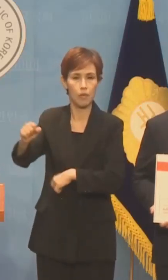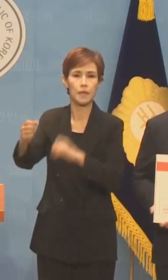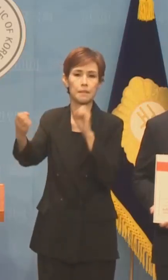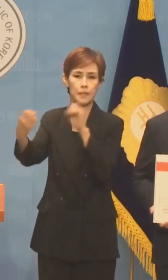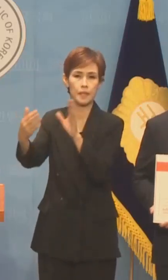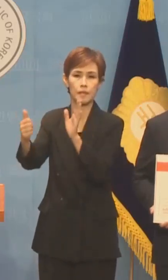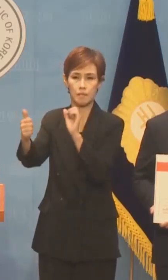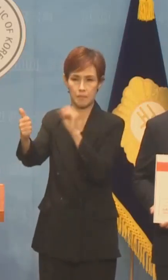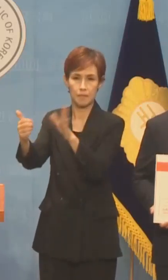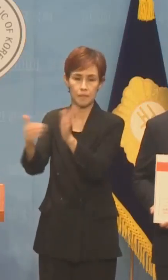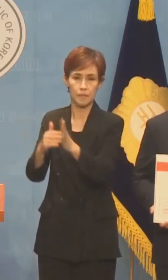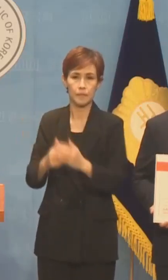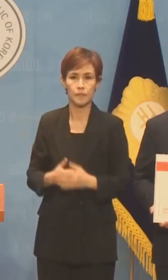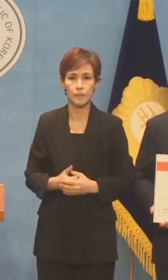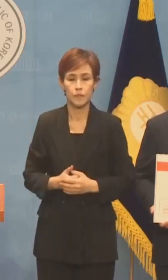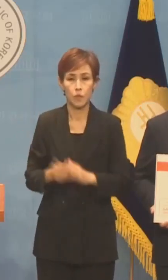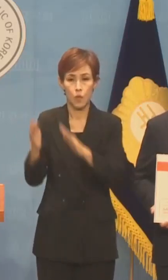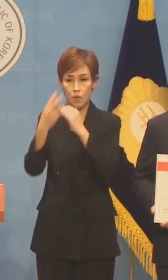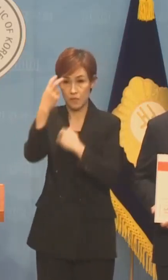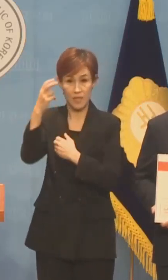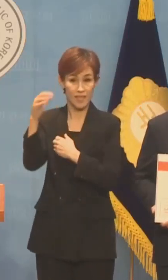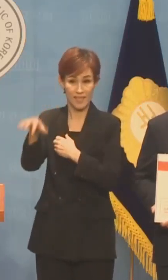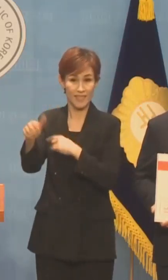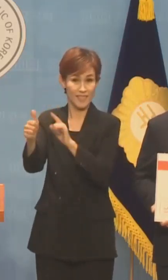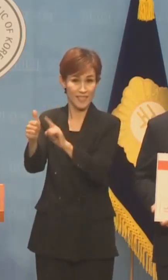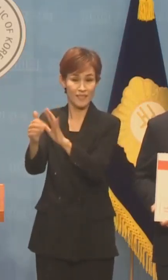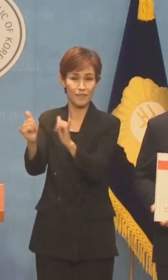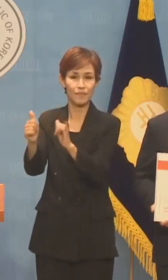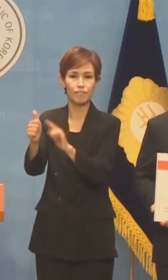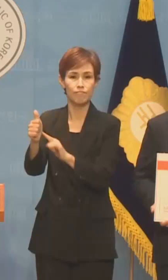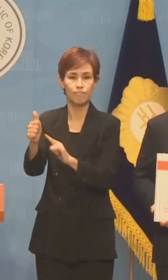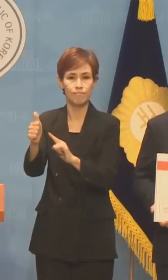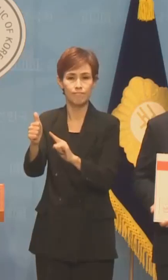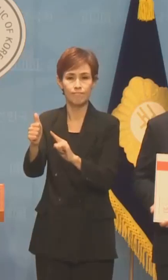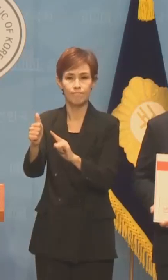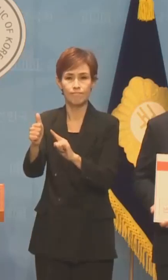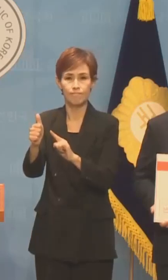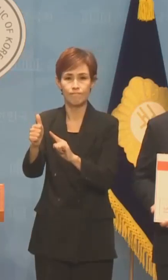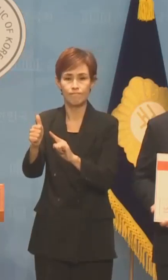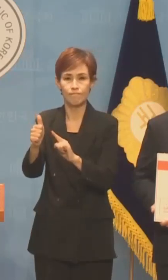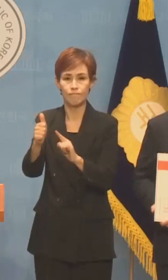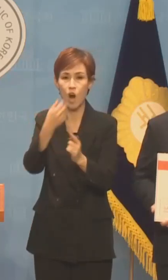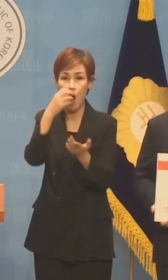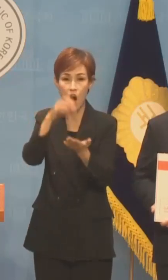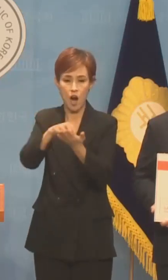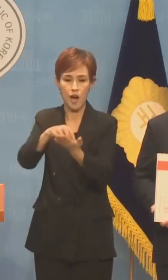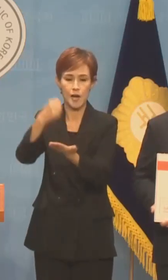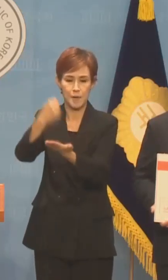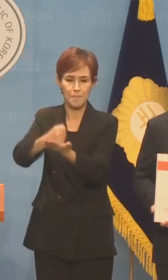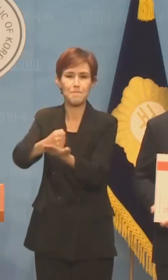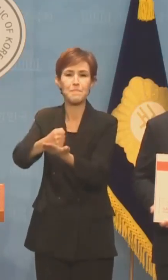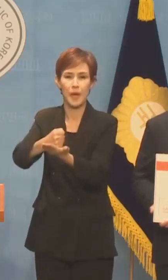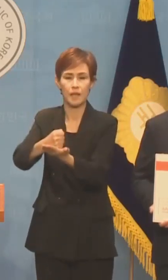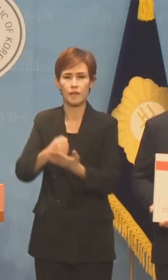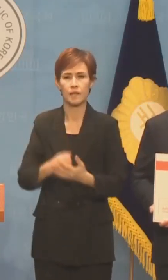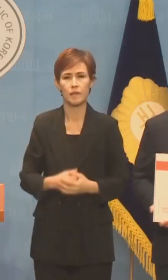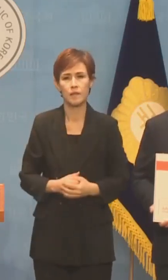합니다. 이에 공수처 관계자는 자신들이 직접 관인을 대리 날인을